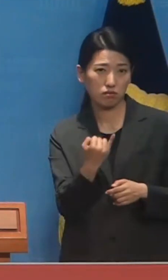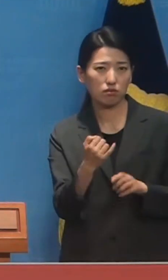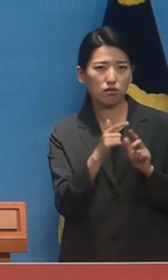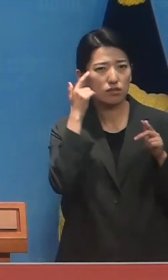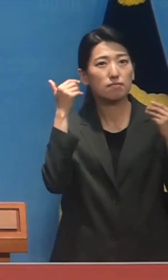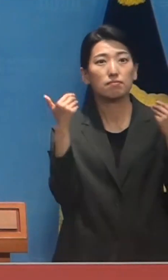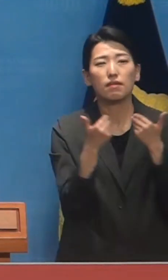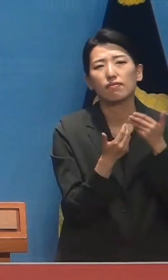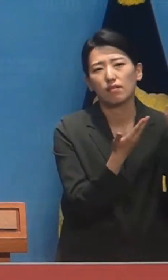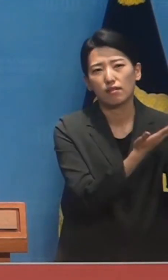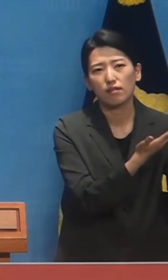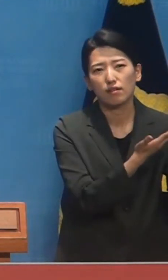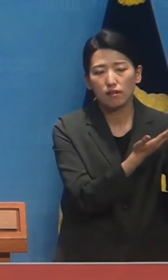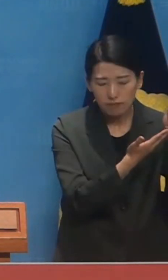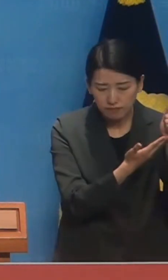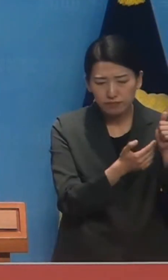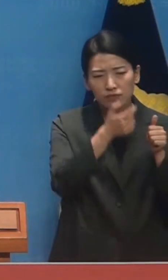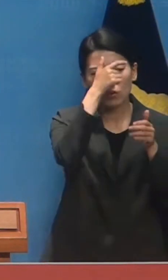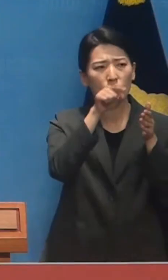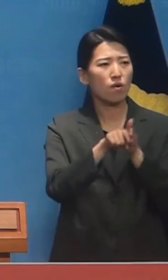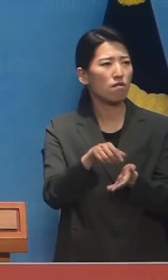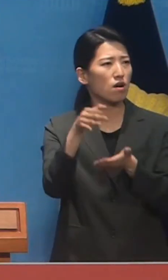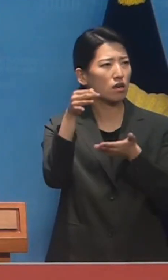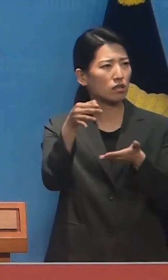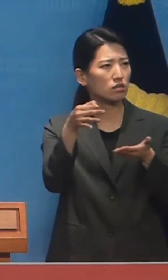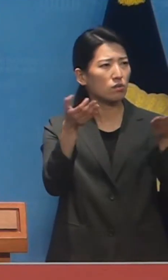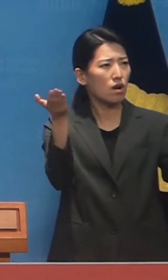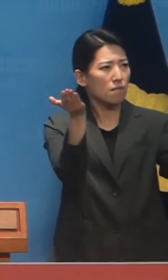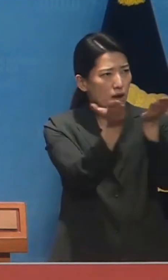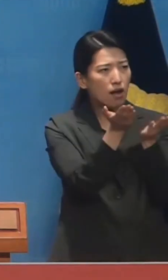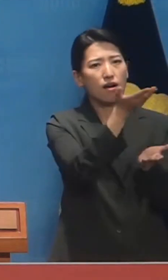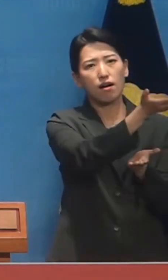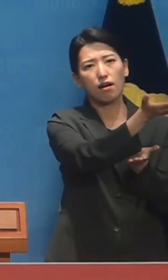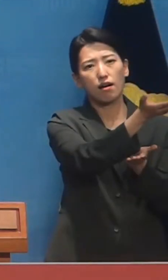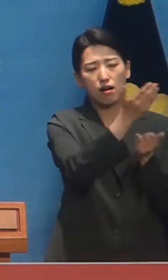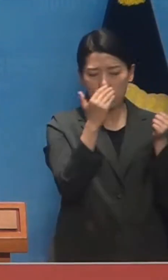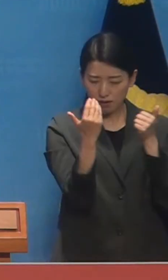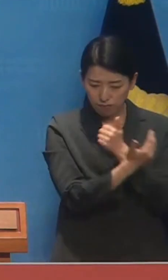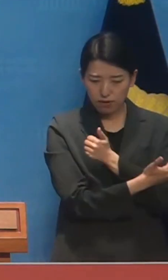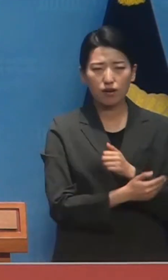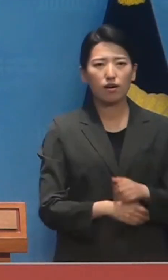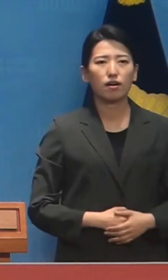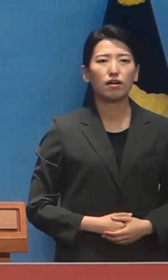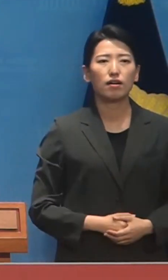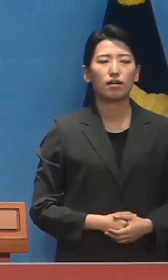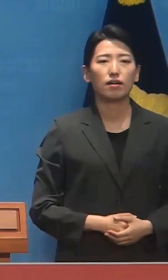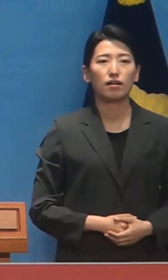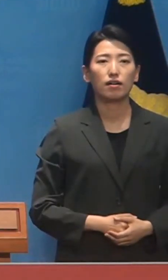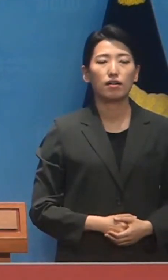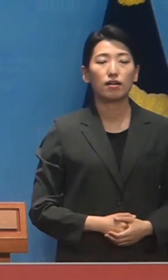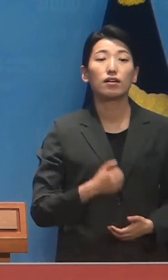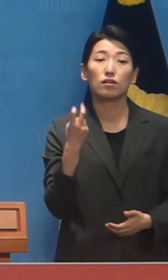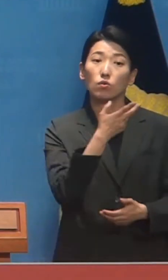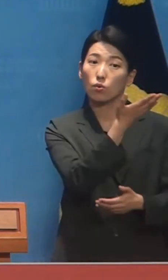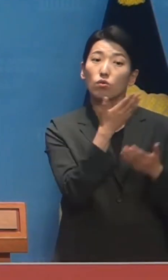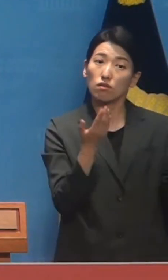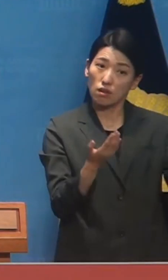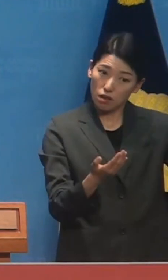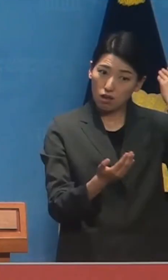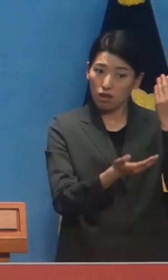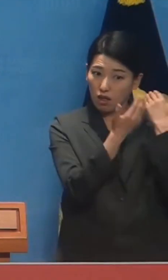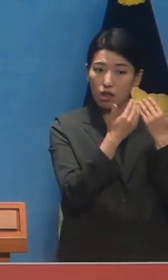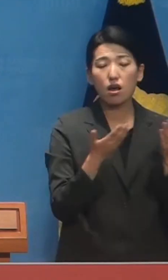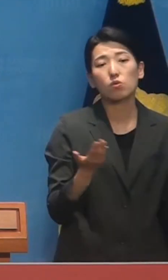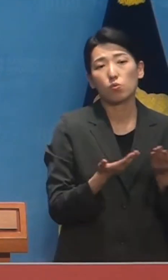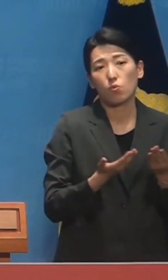반대는 교회의 가치를 지켜주는 든든한 울타리입니다. 또한 김문수 후보는 노동자로서의 삶을